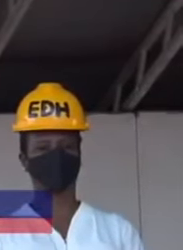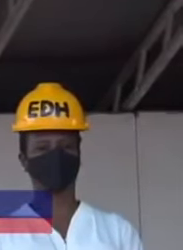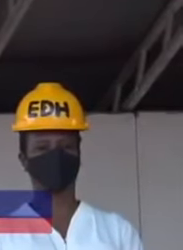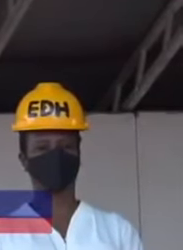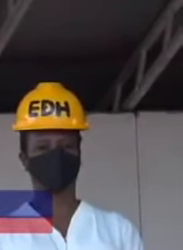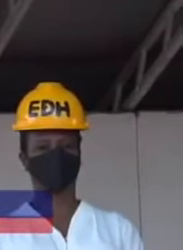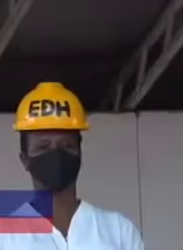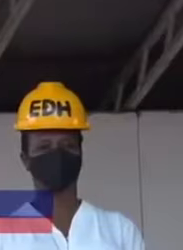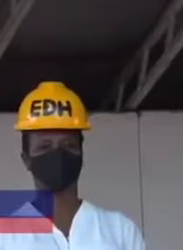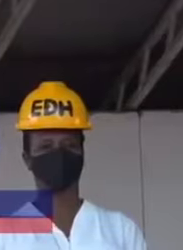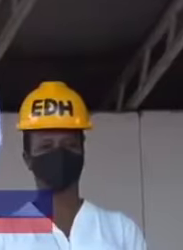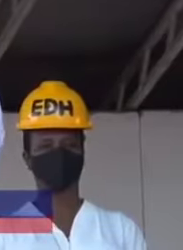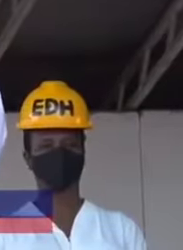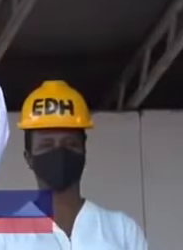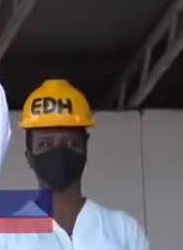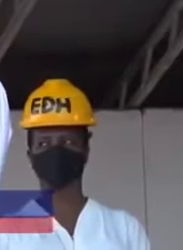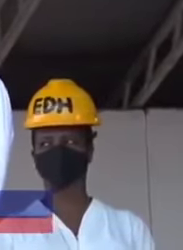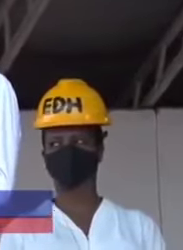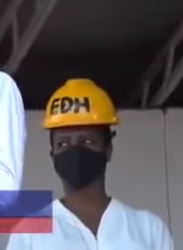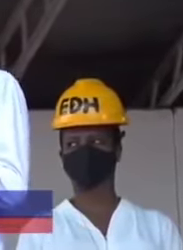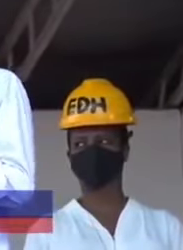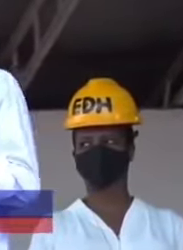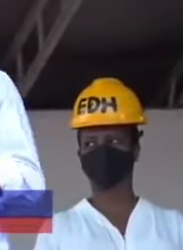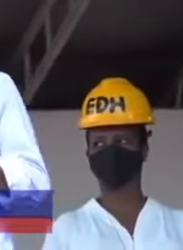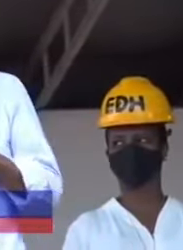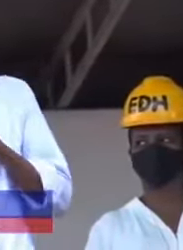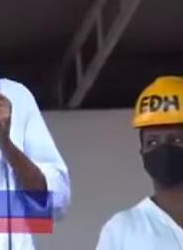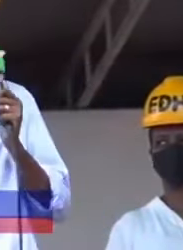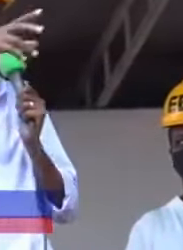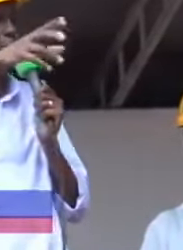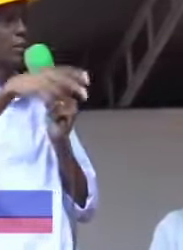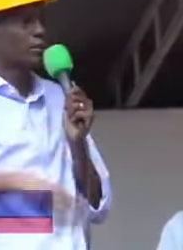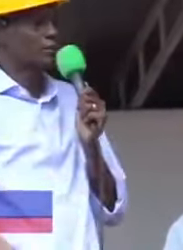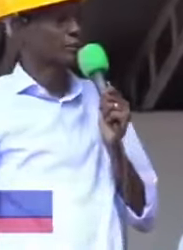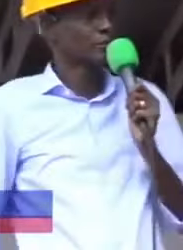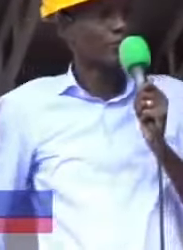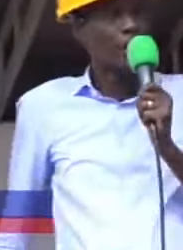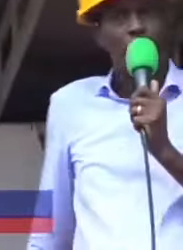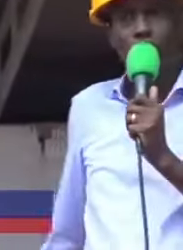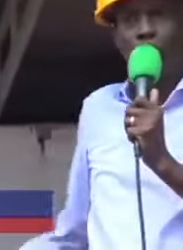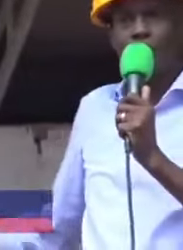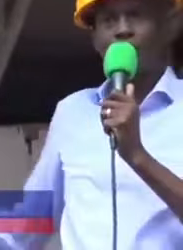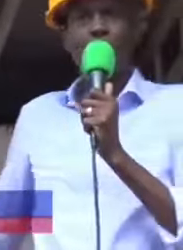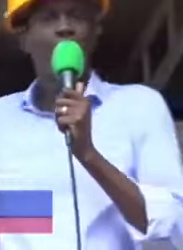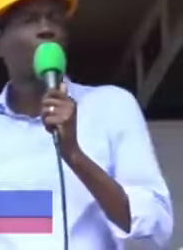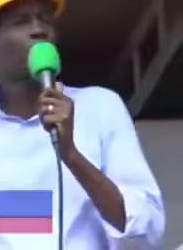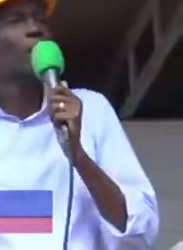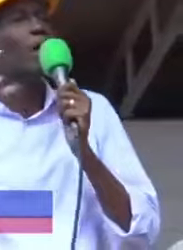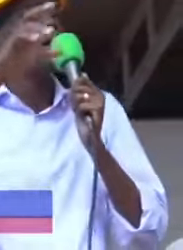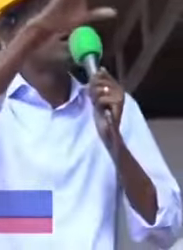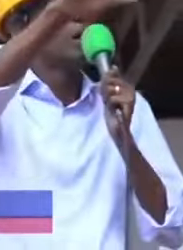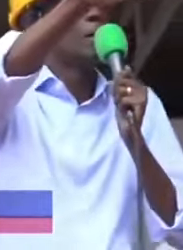Mais faut tirer le cachet à ministre. Faut tirer le peuple là-haut. Peuple là-haut.